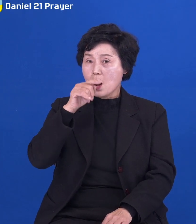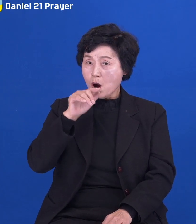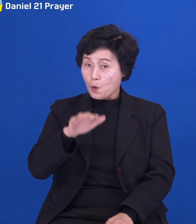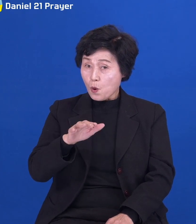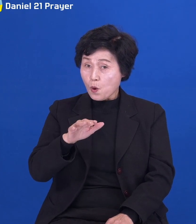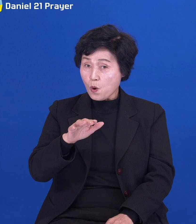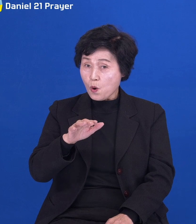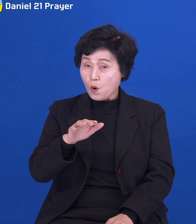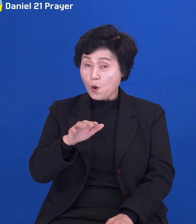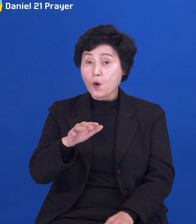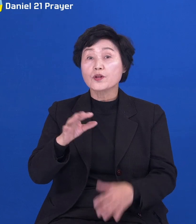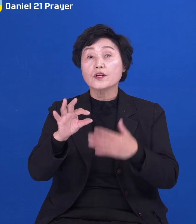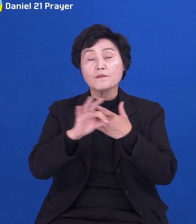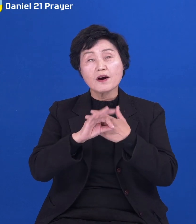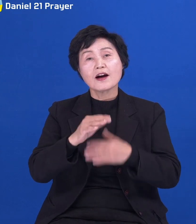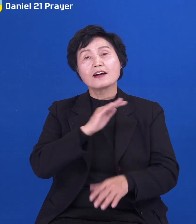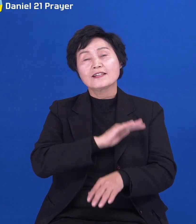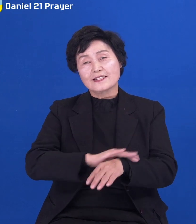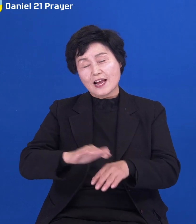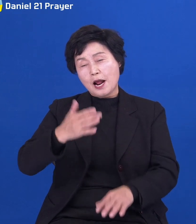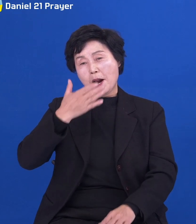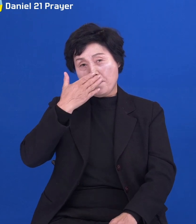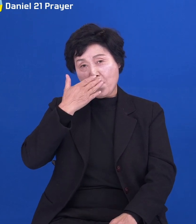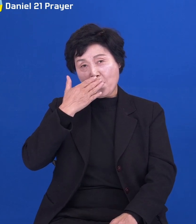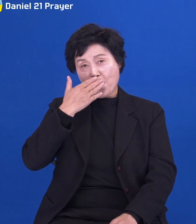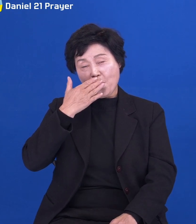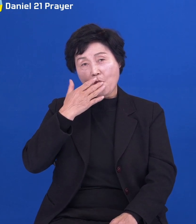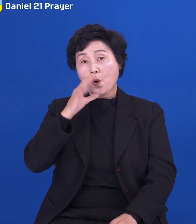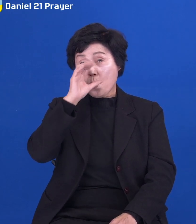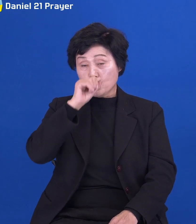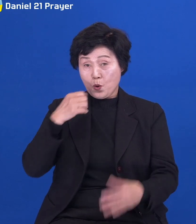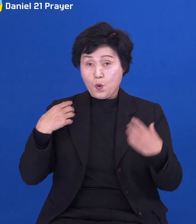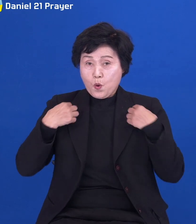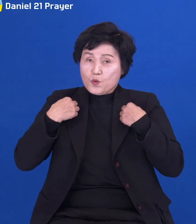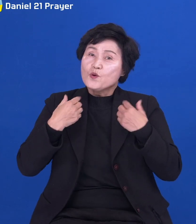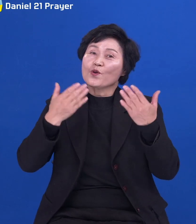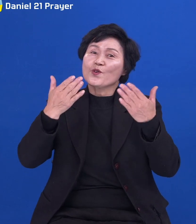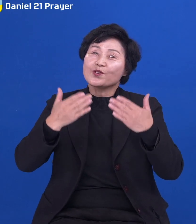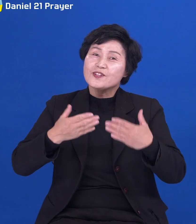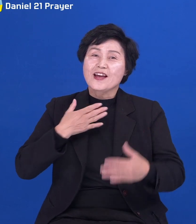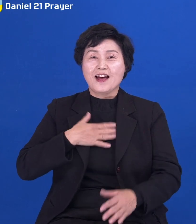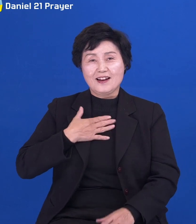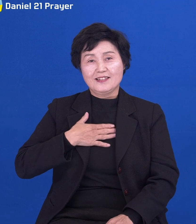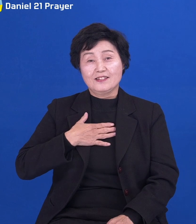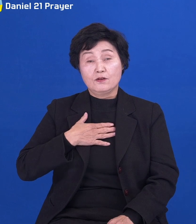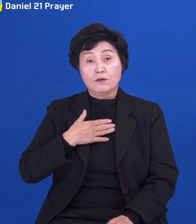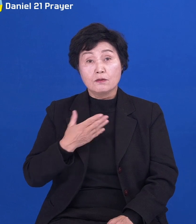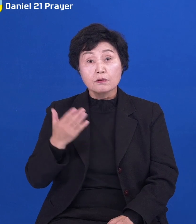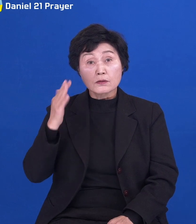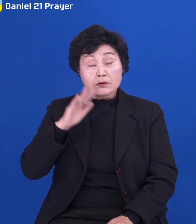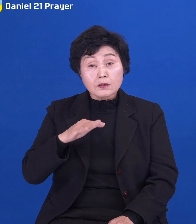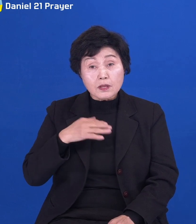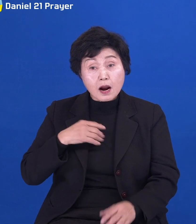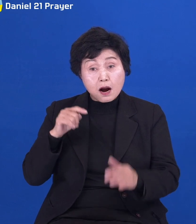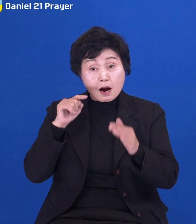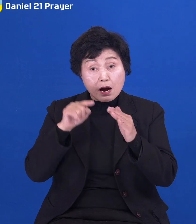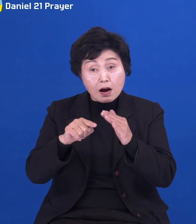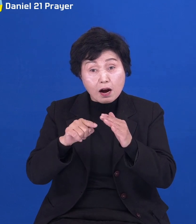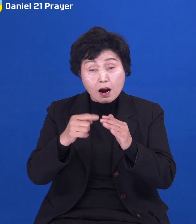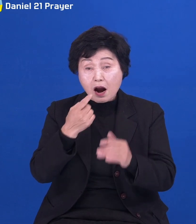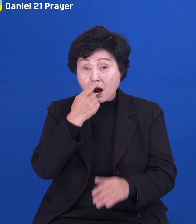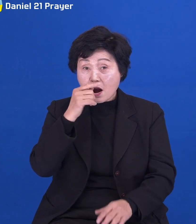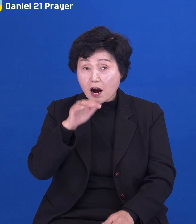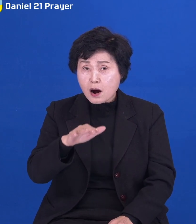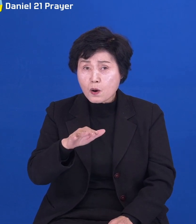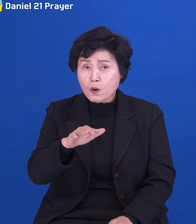먹고 배불리 먹고 옷도 다 좋은 옷을 주고 있는 줄 알았어요. 그러나 내가 들어가 본 학원은 결코